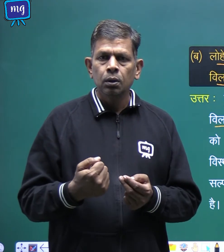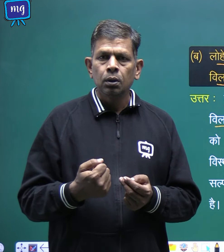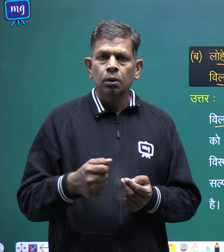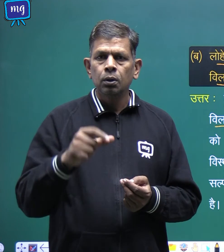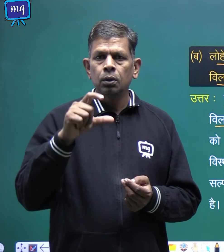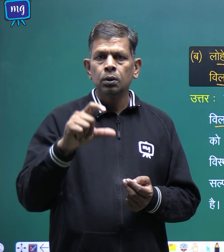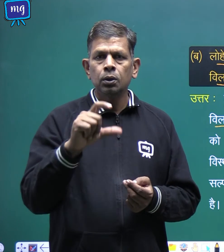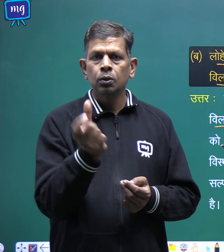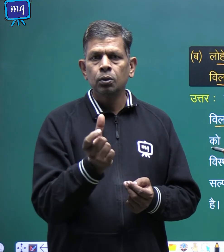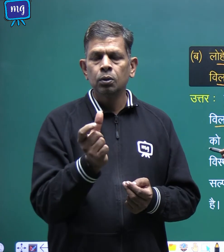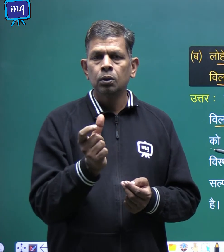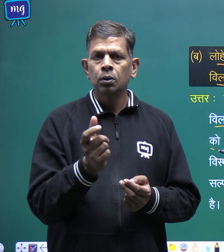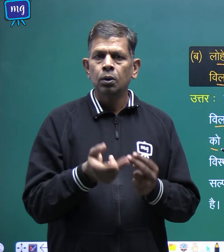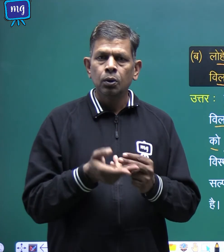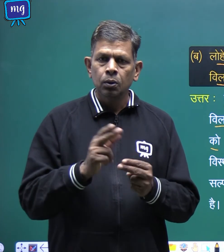कॉपर को